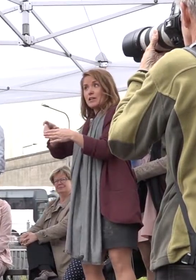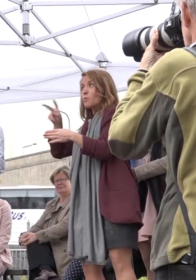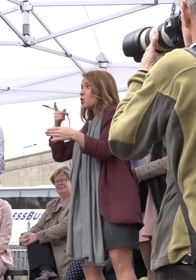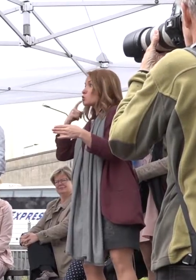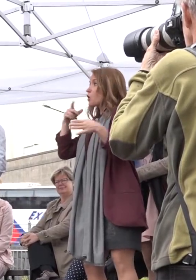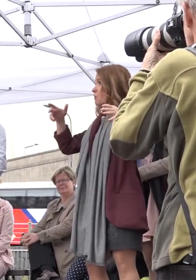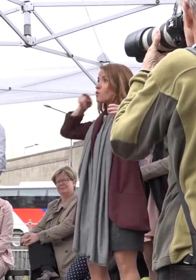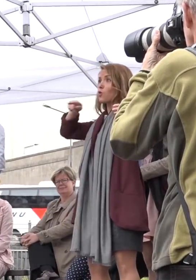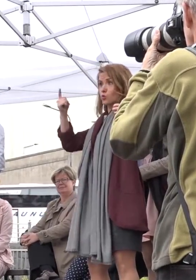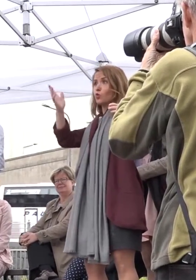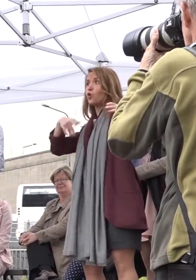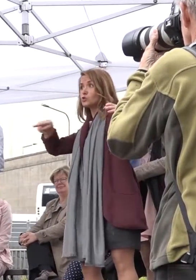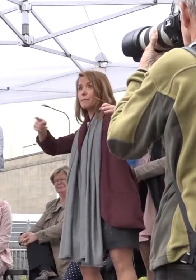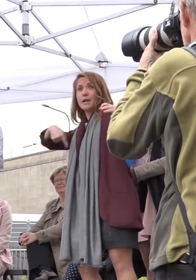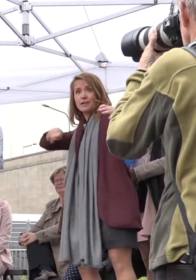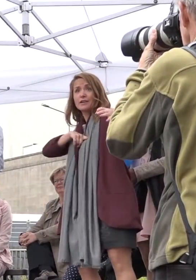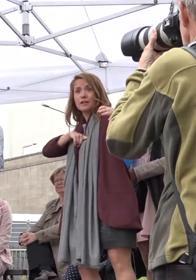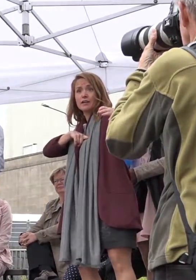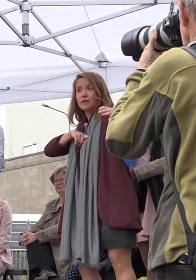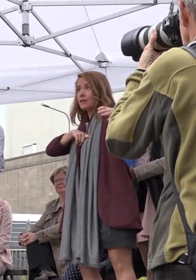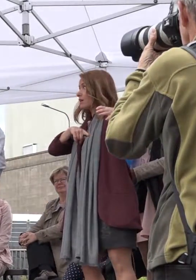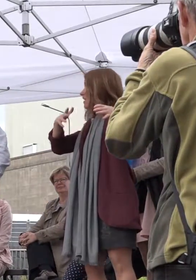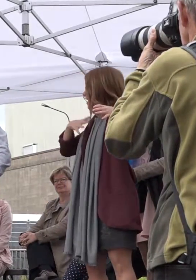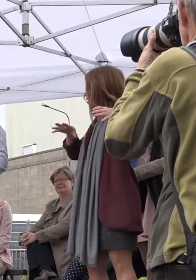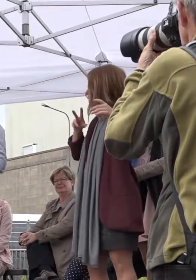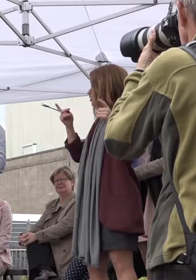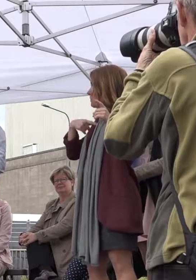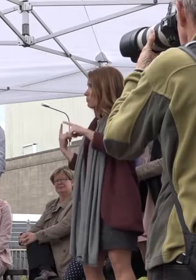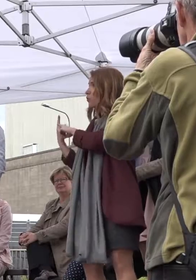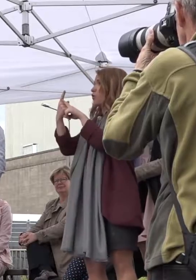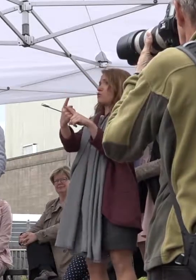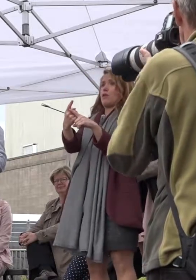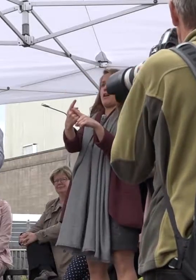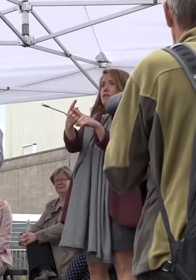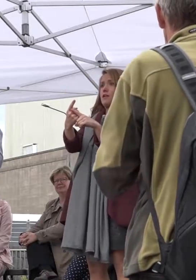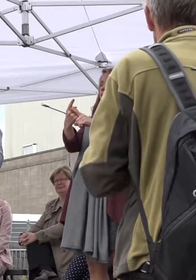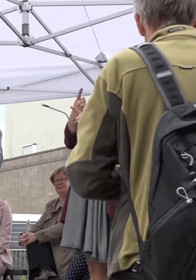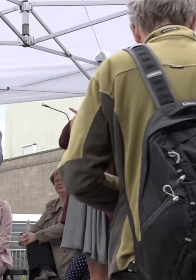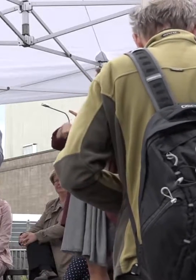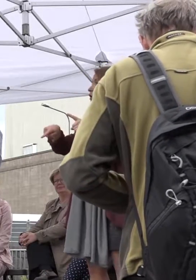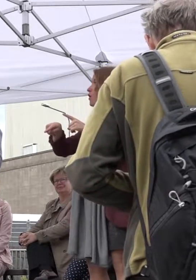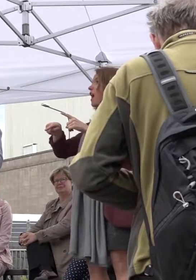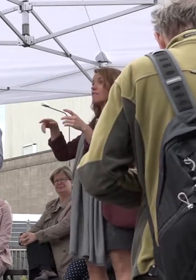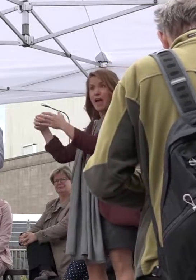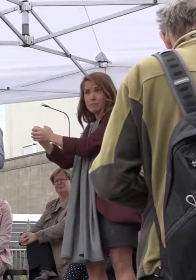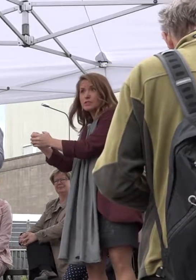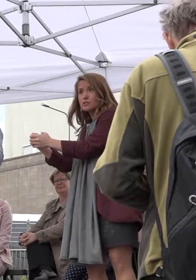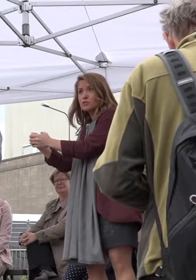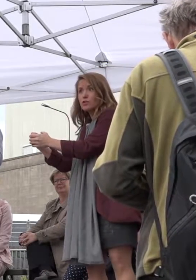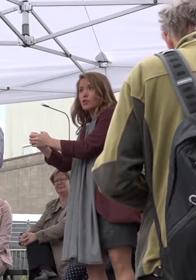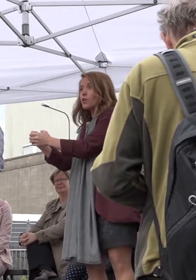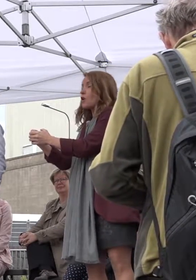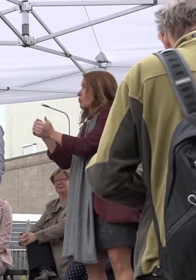Finland och vi vill vara med också, och vi är också en minoritet, men